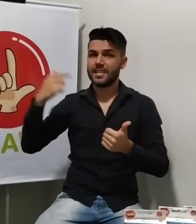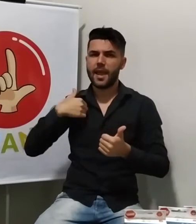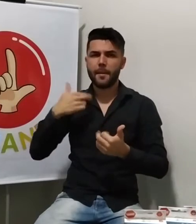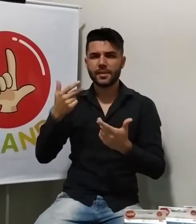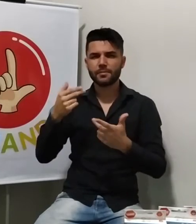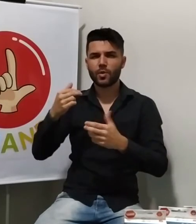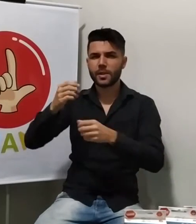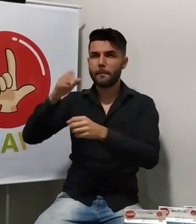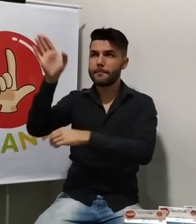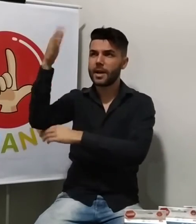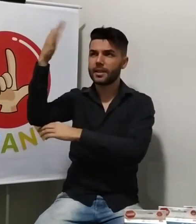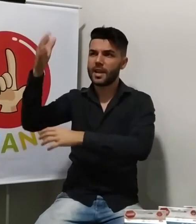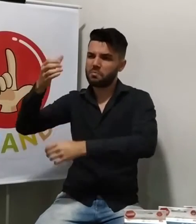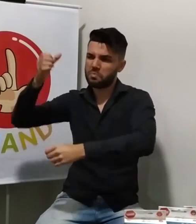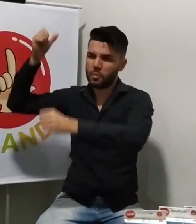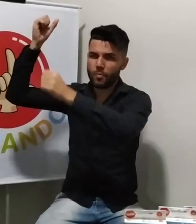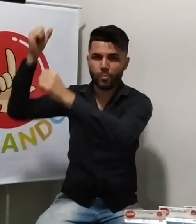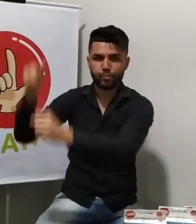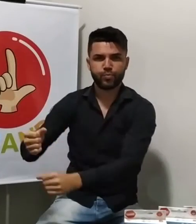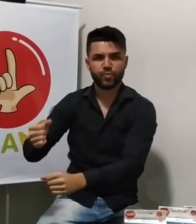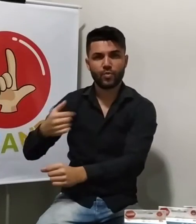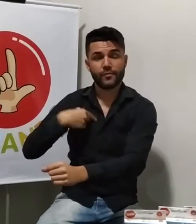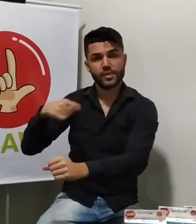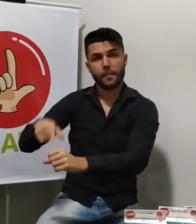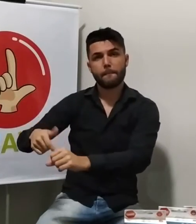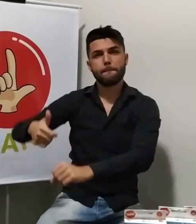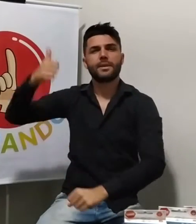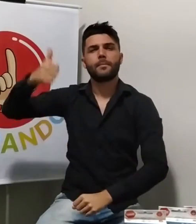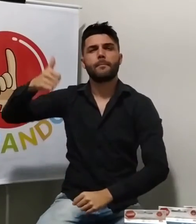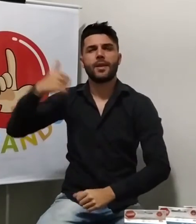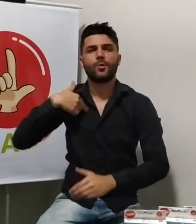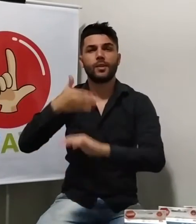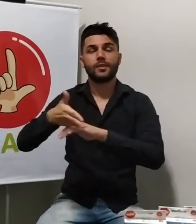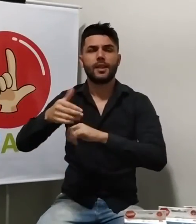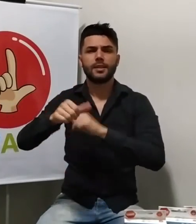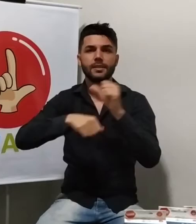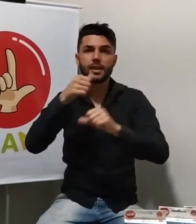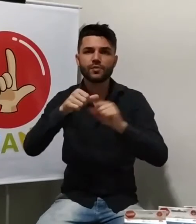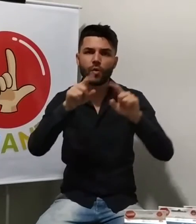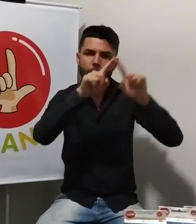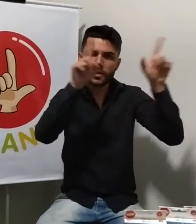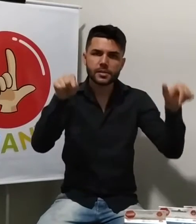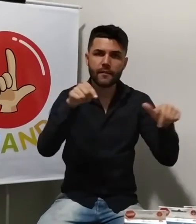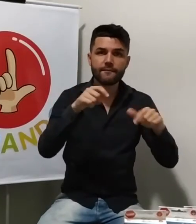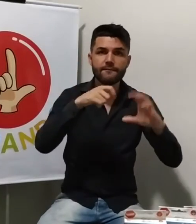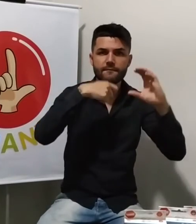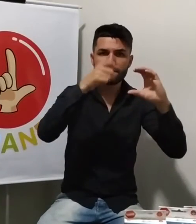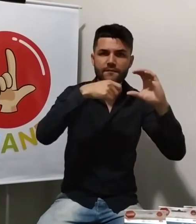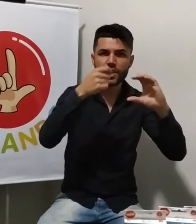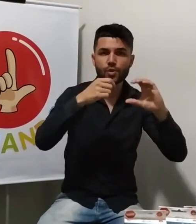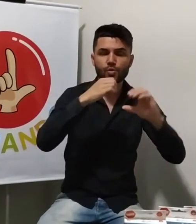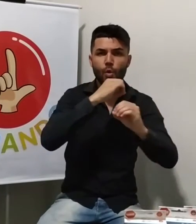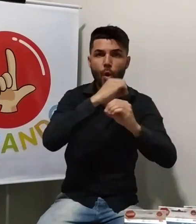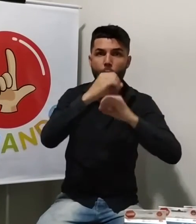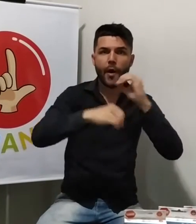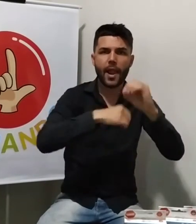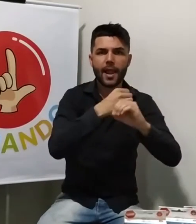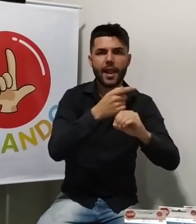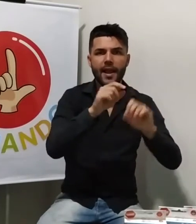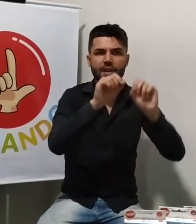tinha 4, 5 pessoas. E um moleque de 23 anos de idade. E o engraçado da minha estrutura, que depois que eu fui investido e tal, tive que mexer nisso, é que era